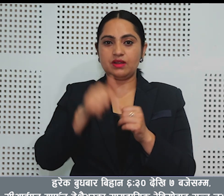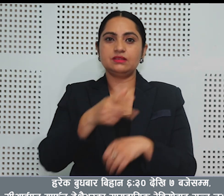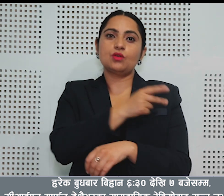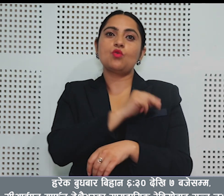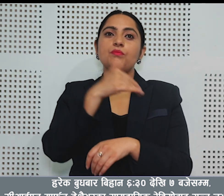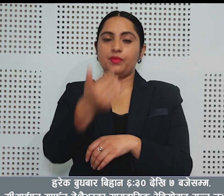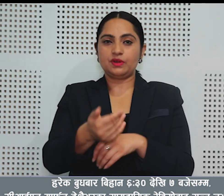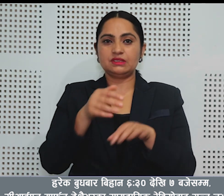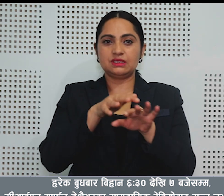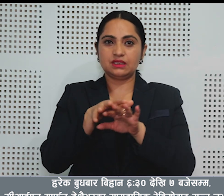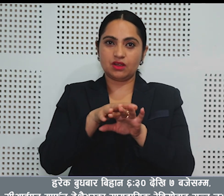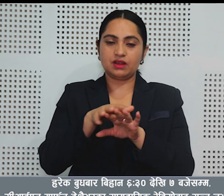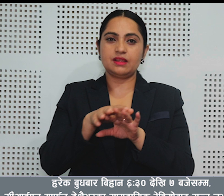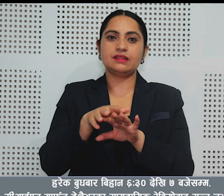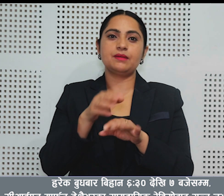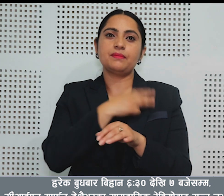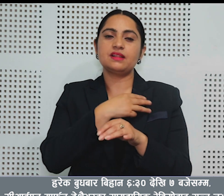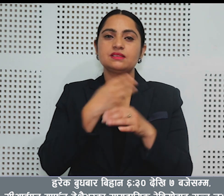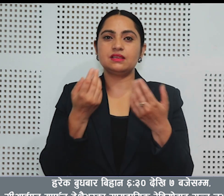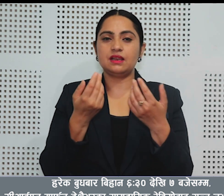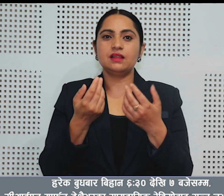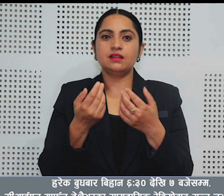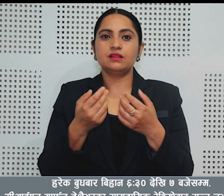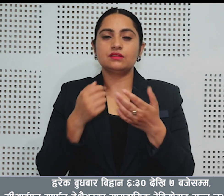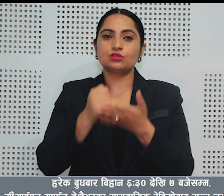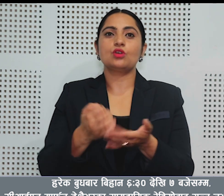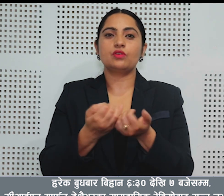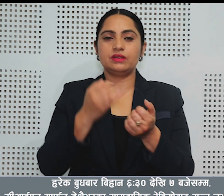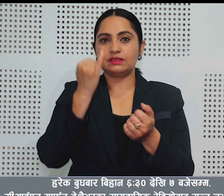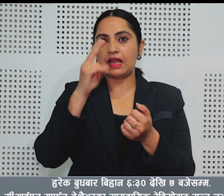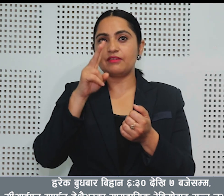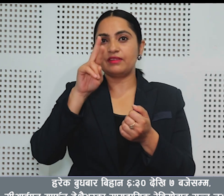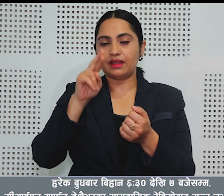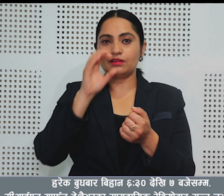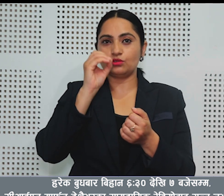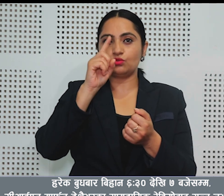धेरै प्रभावकारी देखिएको छ कोभिडको खोप। तपाईँ जुनसुकै बेला हाम्रो आइभीआर नम्बर